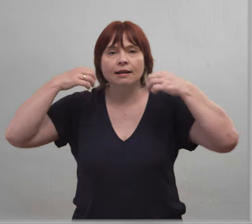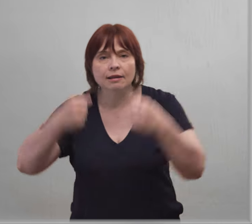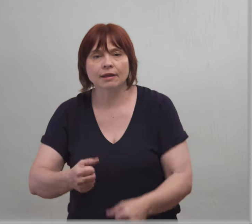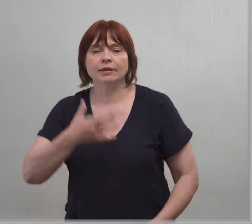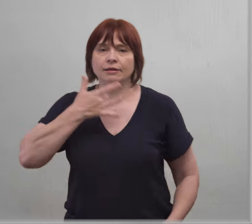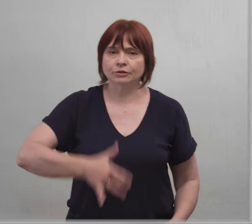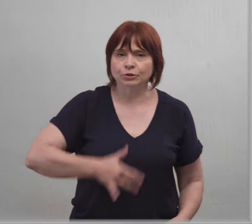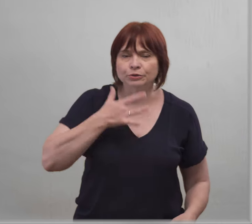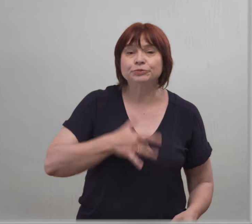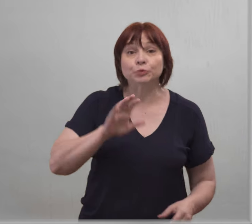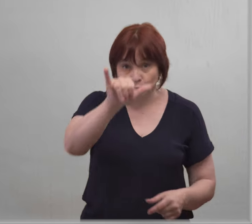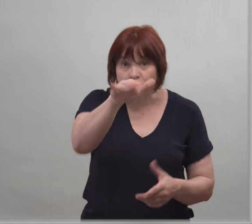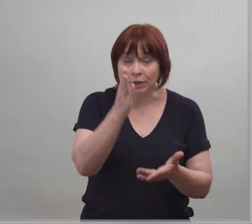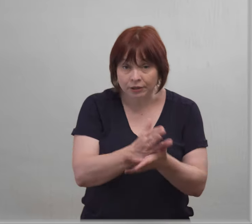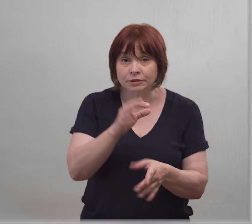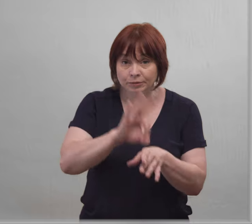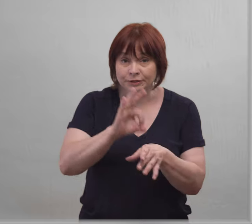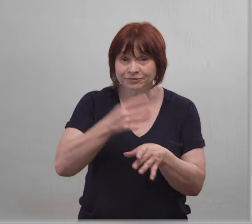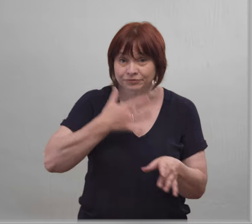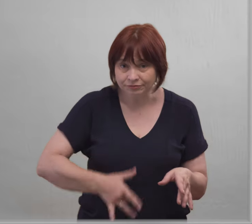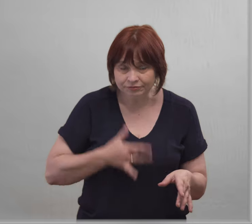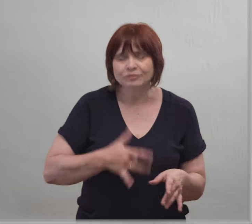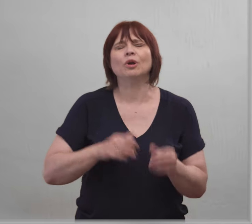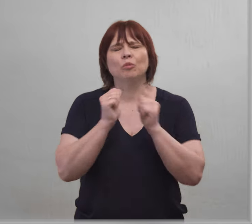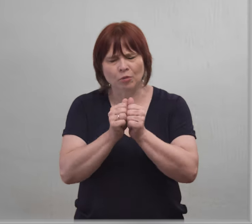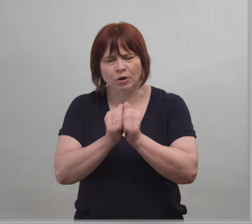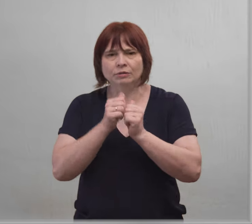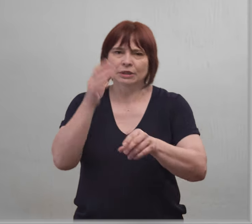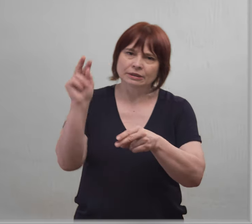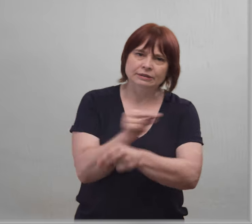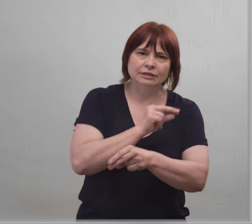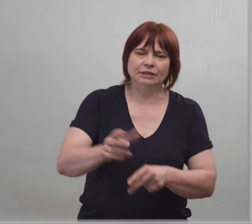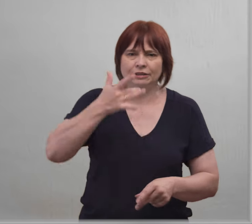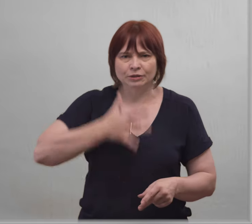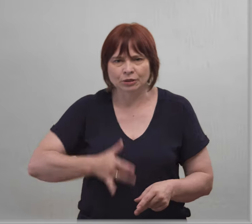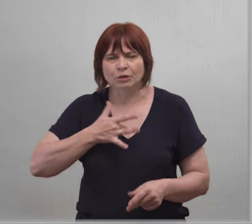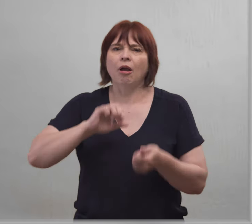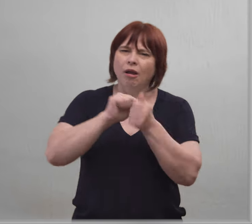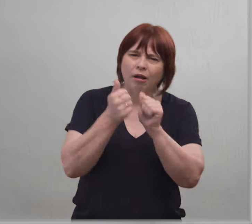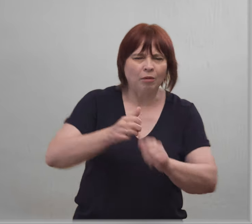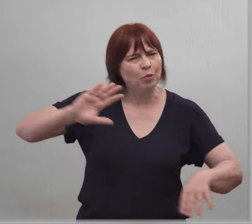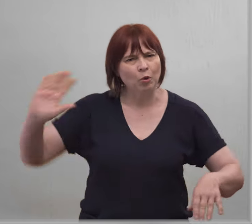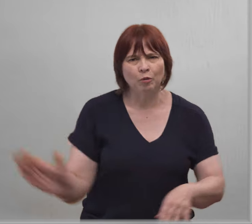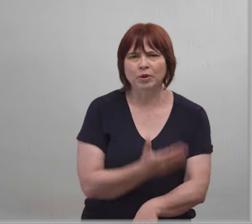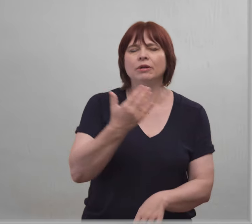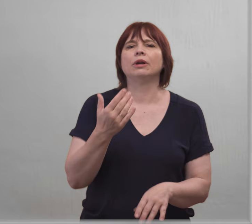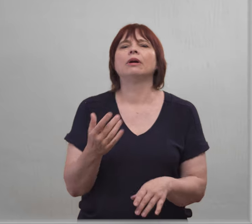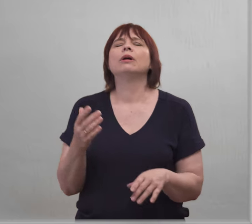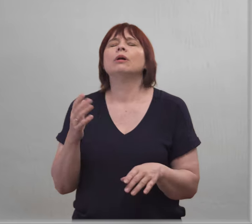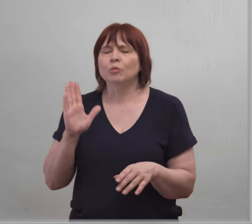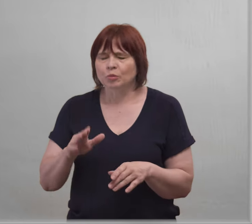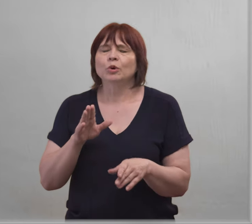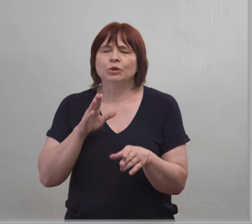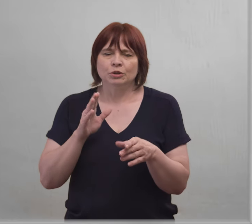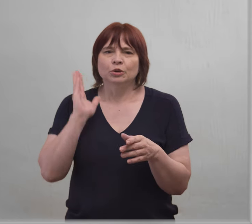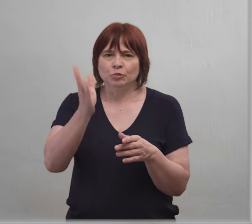Пускай уйдут все эти полипы во имя Иисуса Христа. Пускай уйдет всякая боль. пускай придет полное исцеление и восстановление во